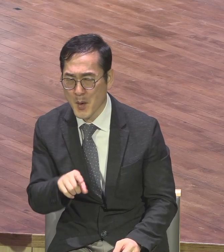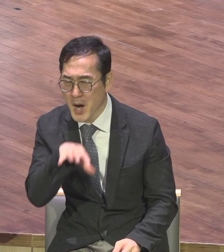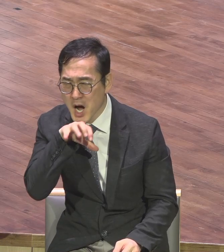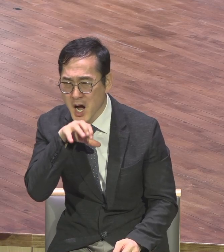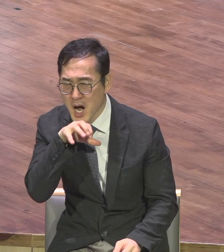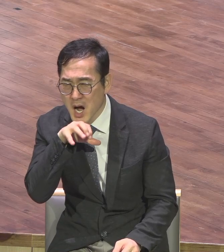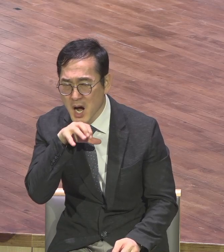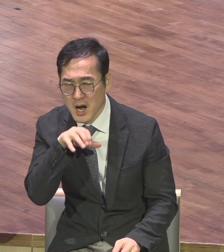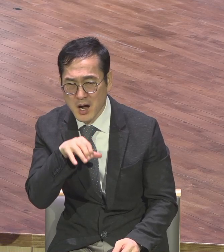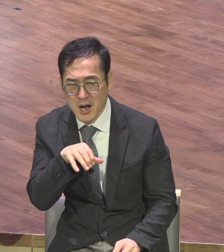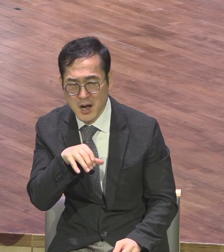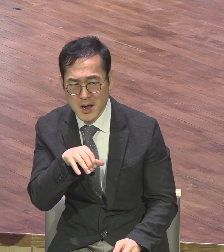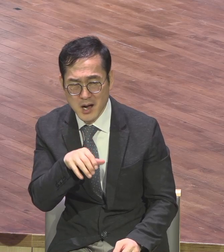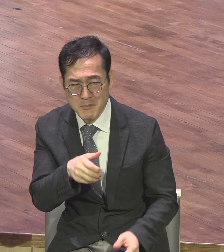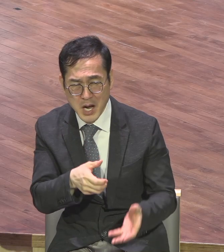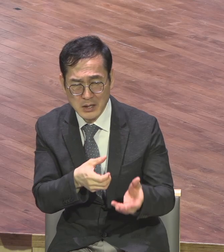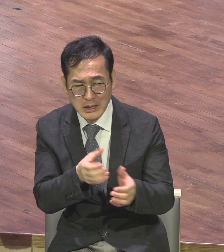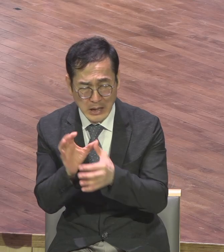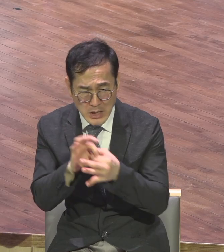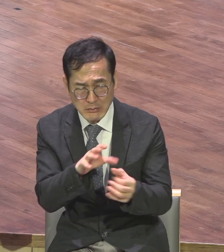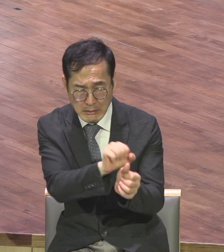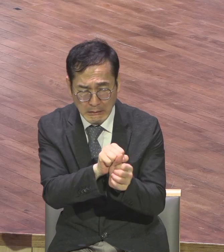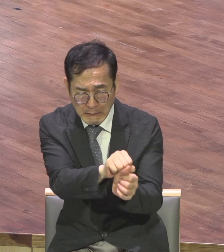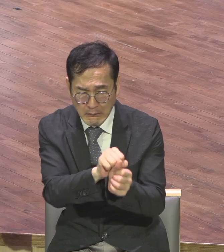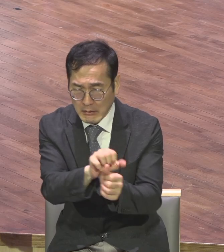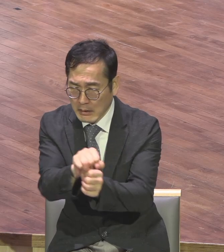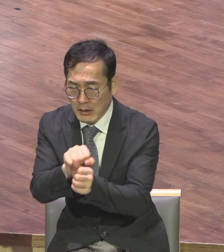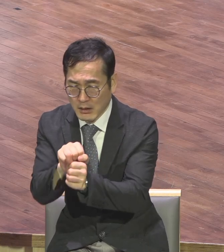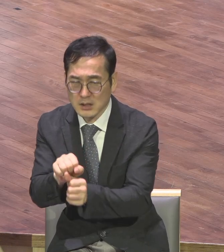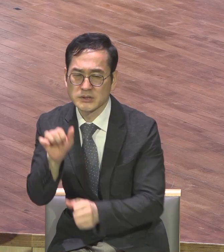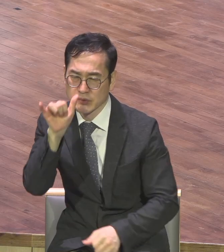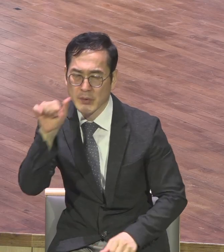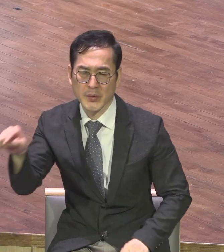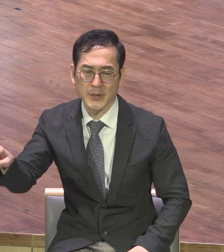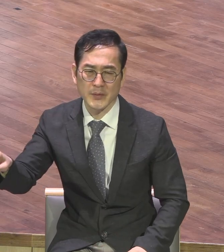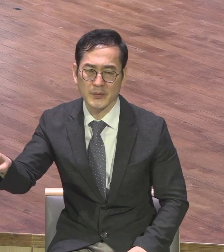가지게 만들어가지고 흔들어버려. 이 사단은요,